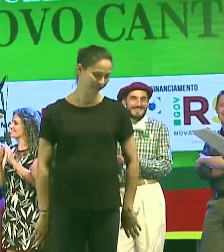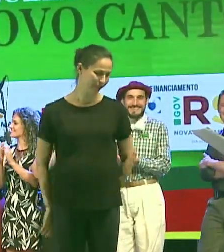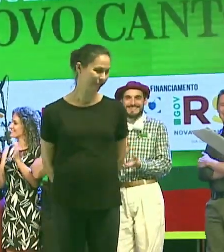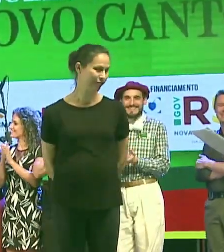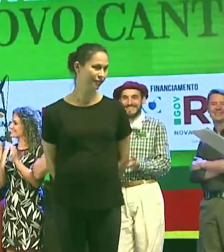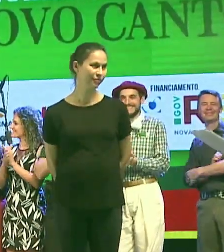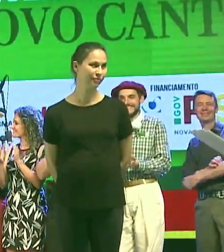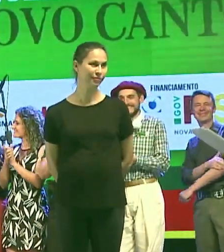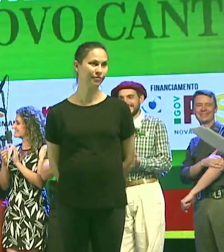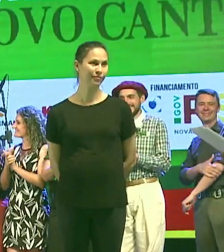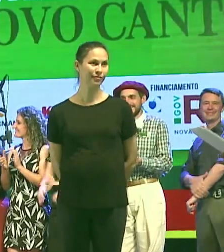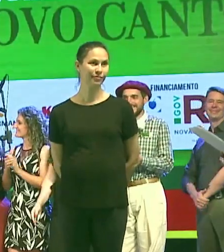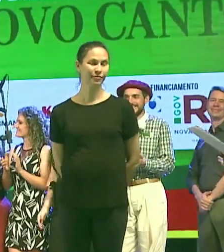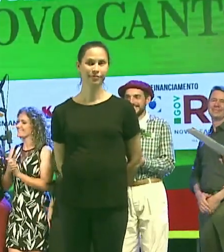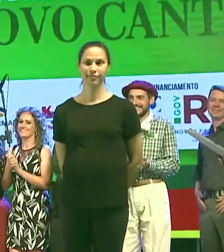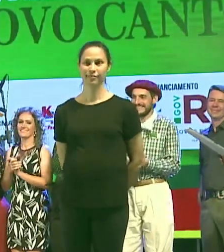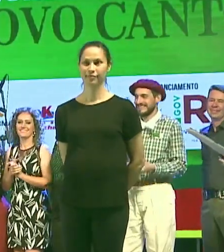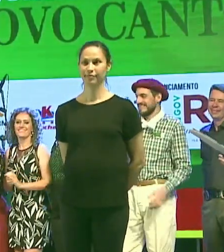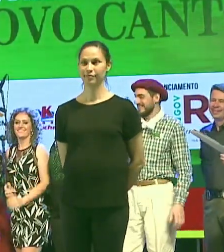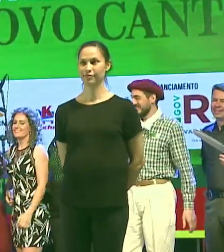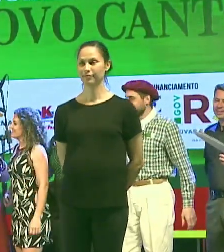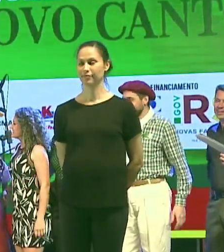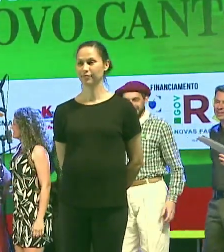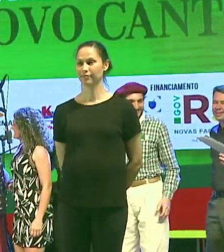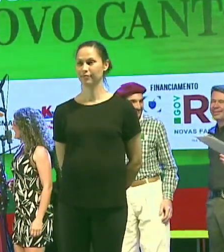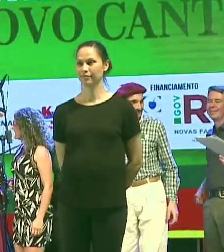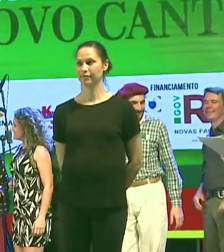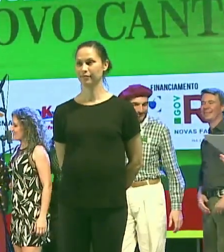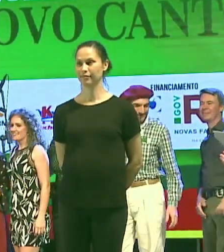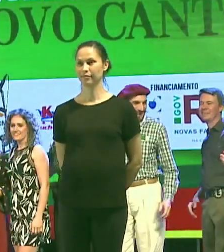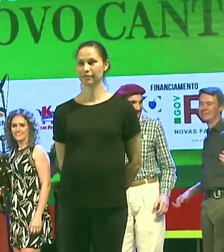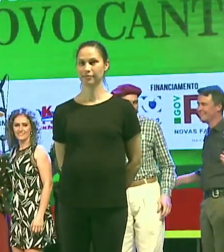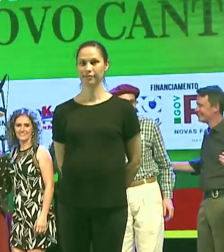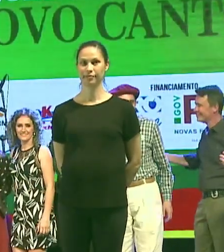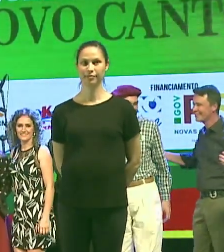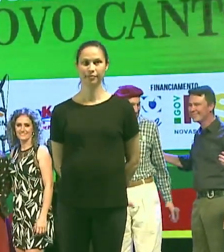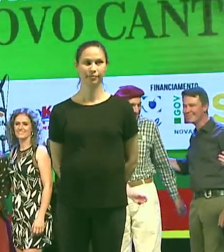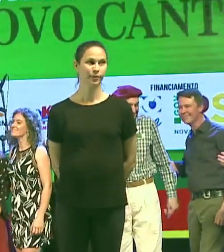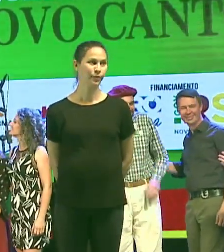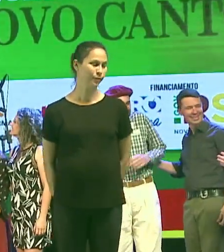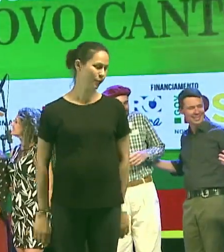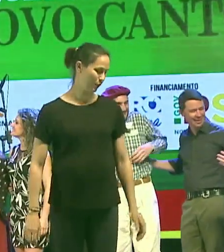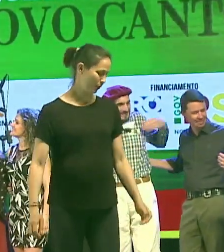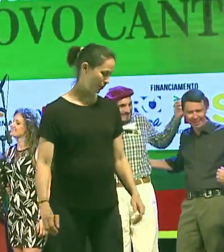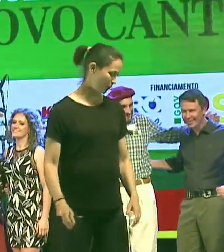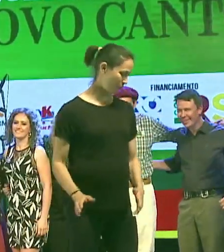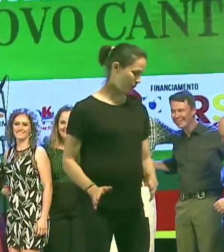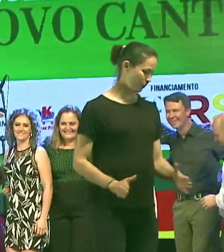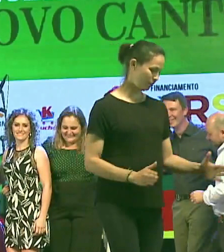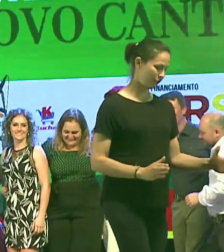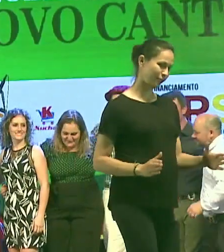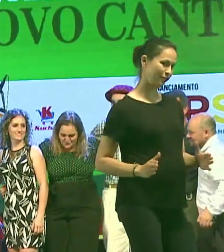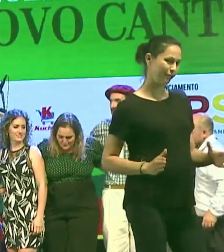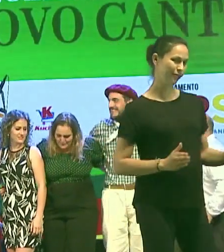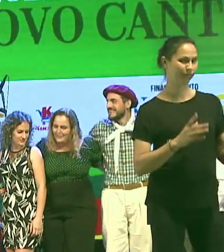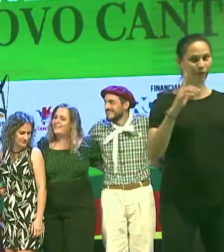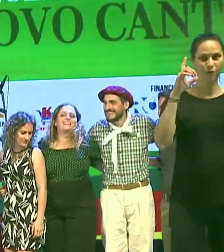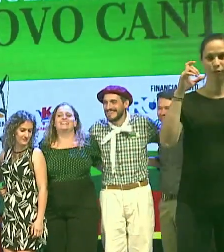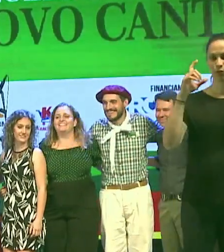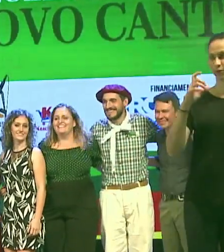Chama-me, luzes para um novo canto. Vamos à foto. A gente vai chegar um pouquinho mais para cá, porque essa turma aí é grande,